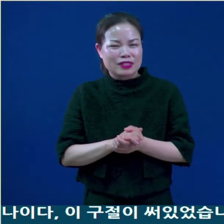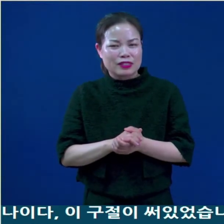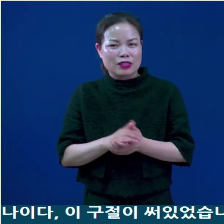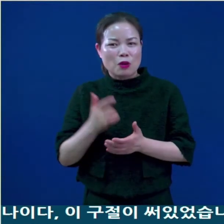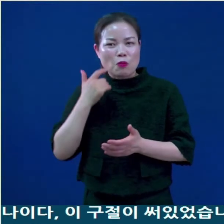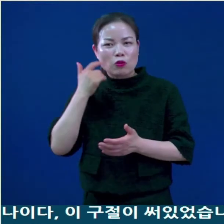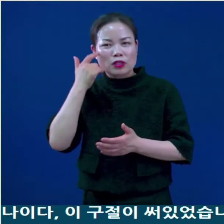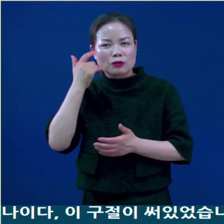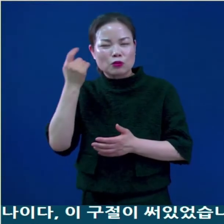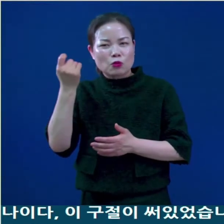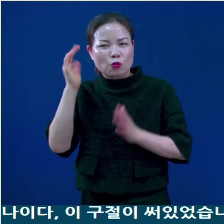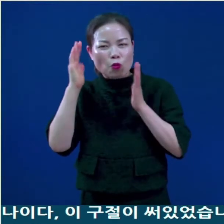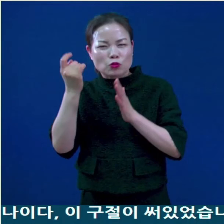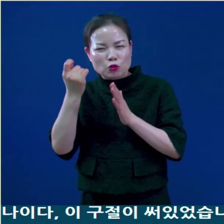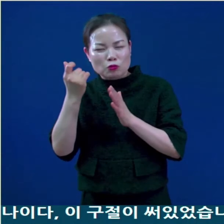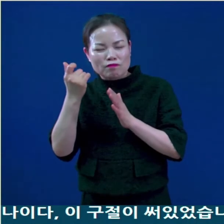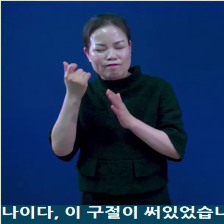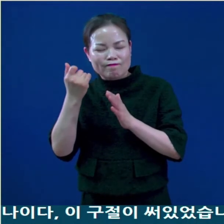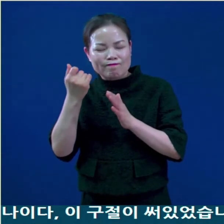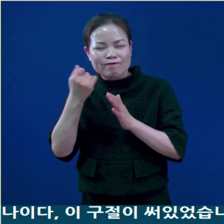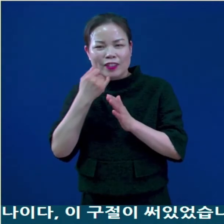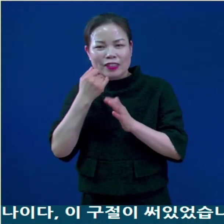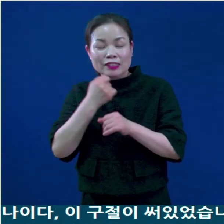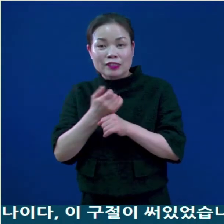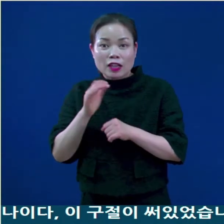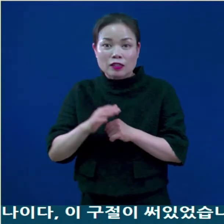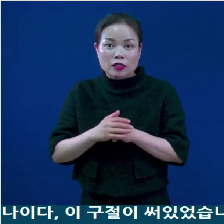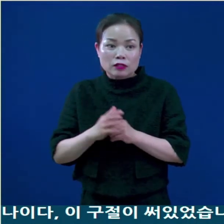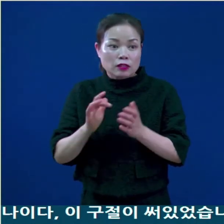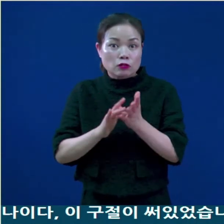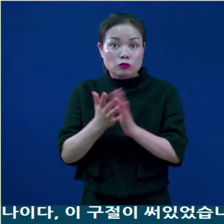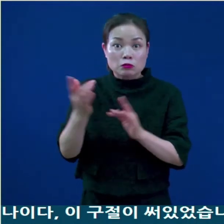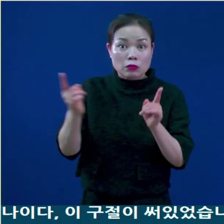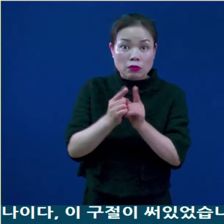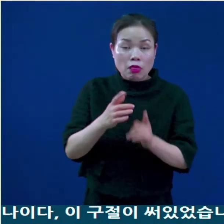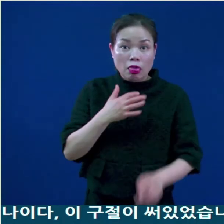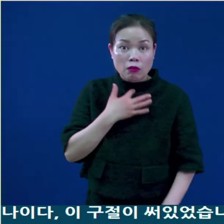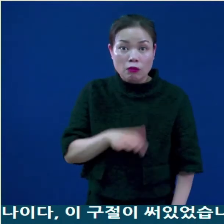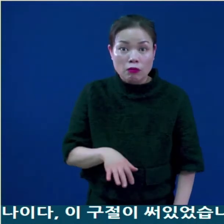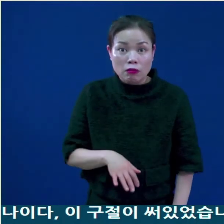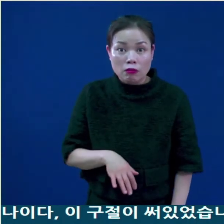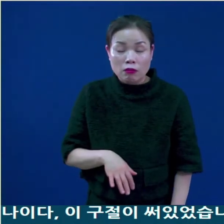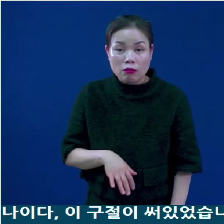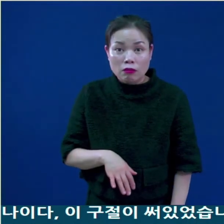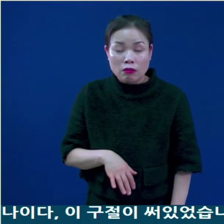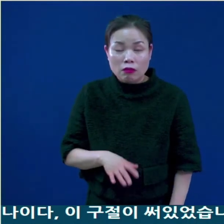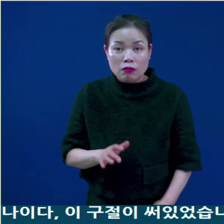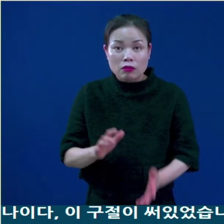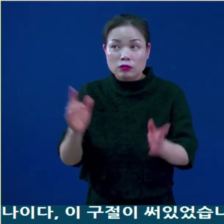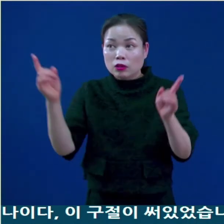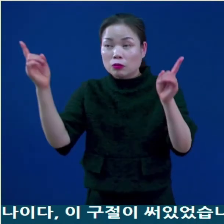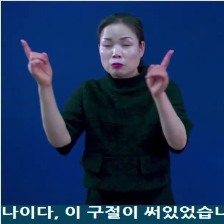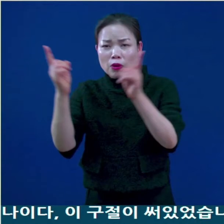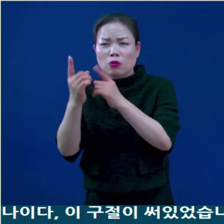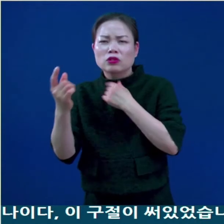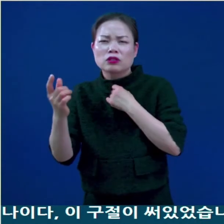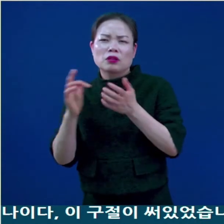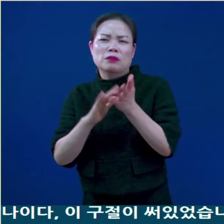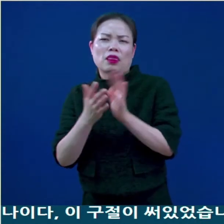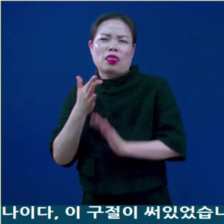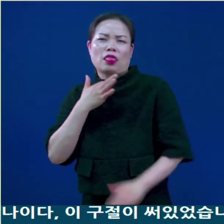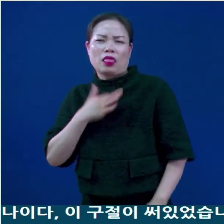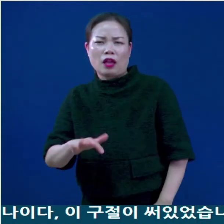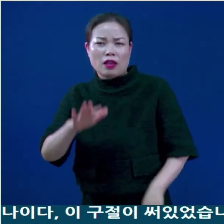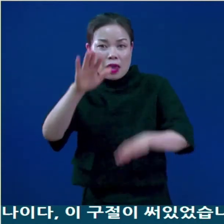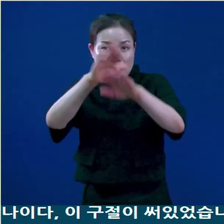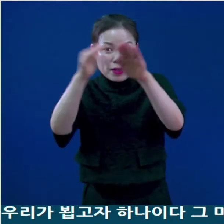조금 했기 때문에 이걸 딱 보니까 아니 근데 예수님이 안 만나줬잖아. 예수님 뵙고자 하는데 안 만나줬잖아요. 그래서